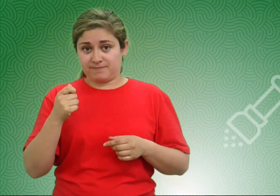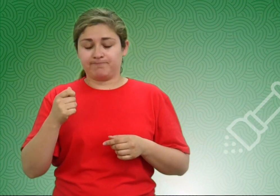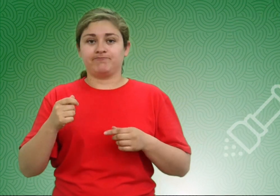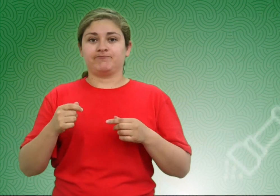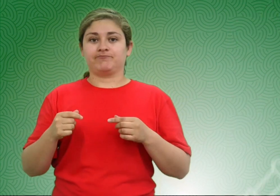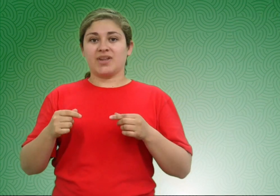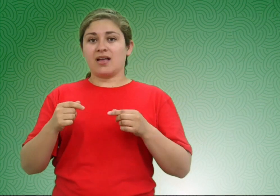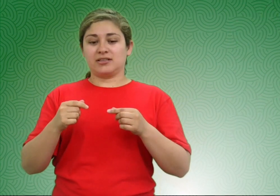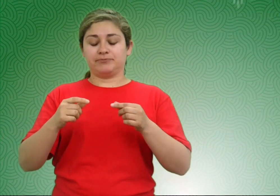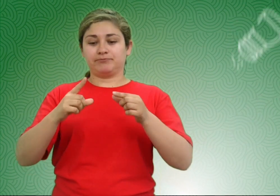pimienta y sal.